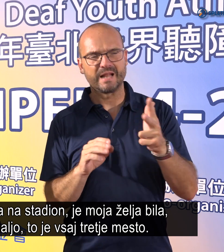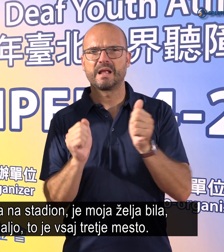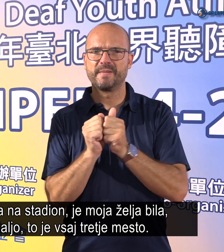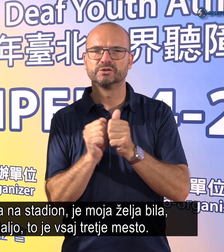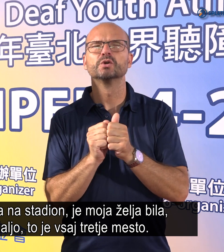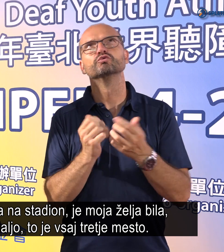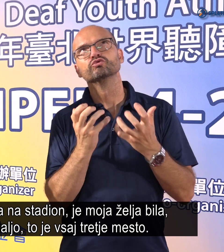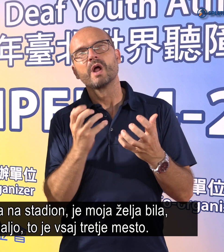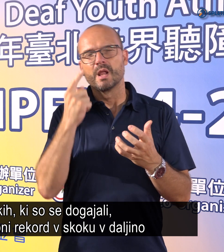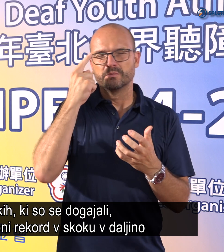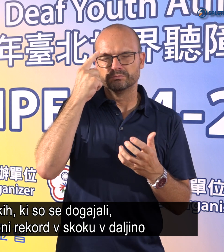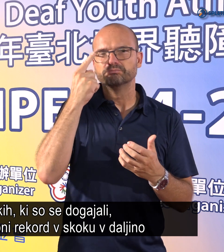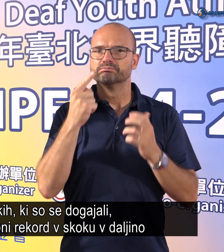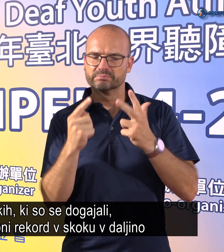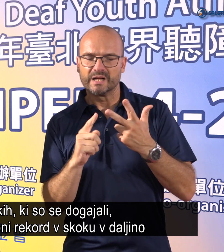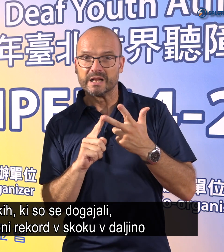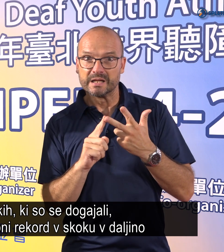mesto.